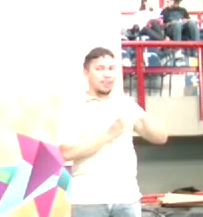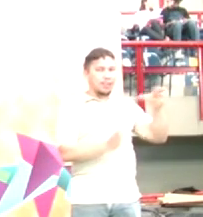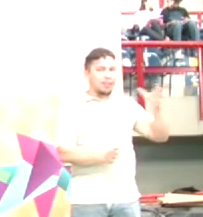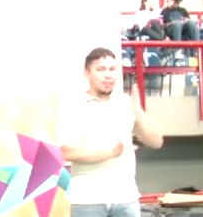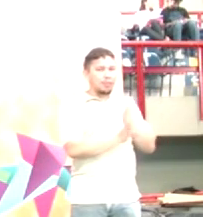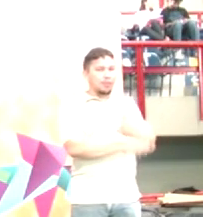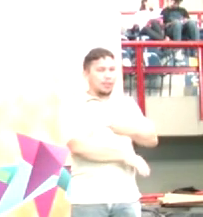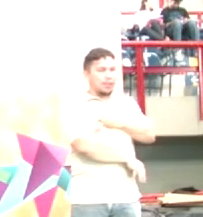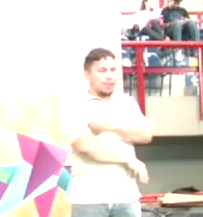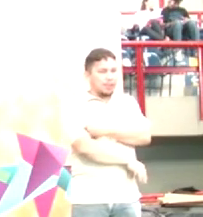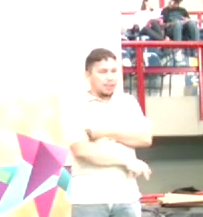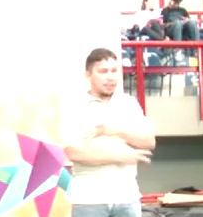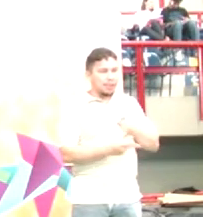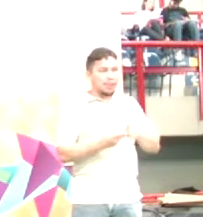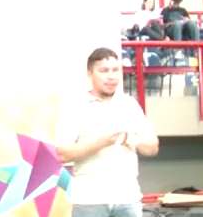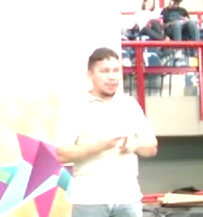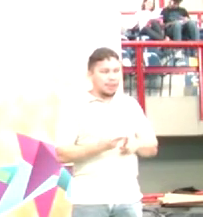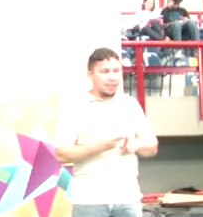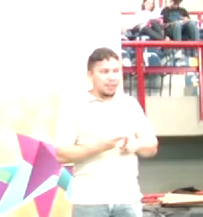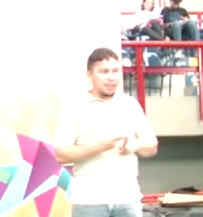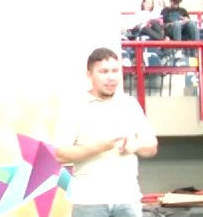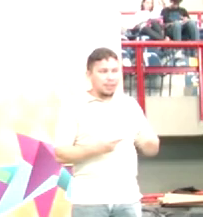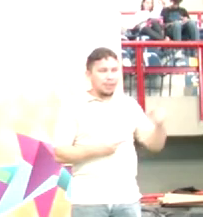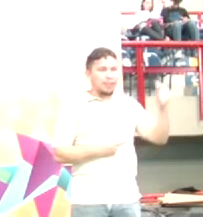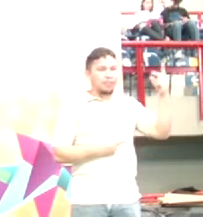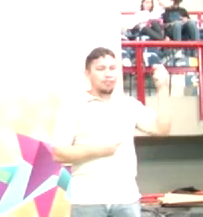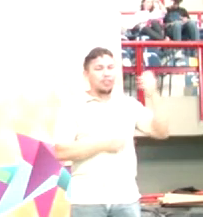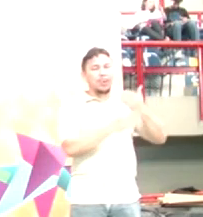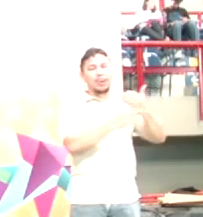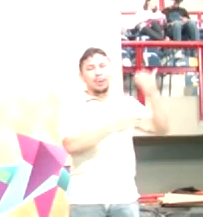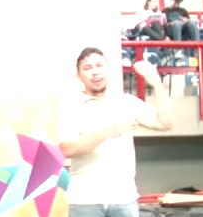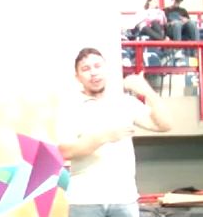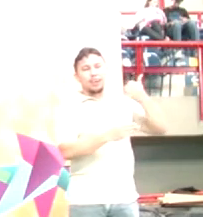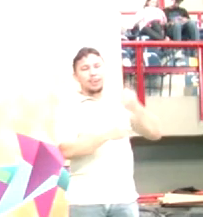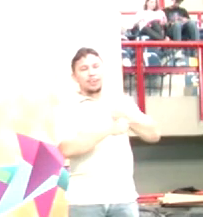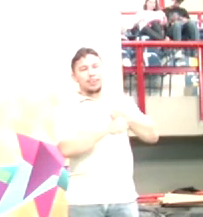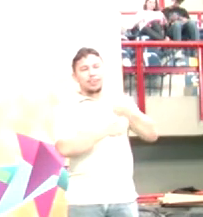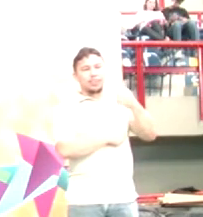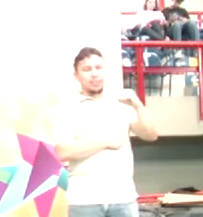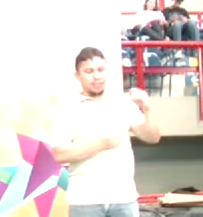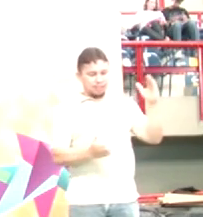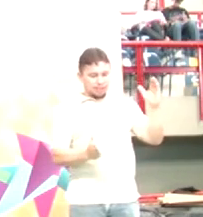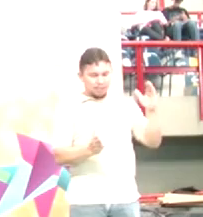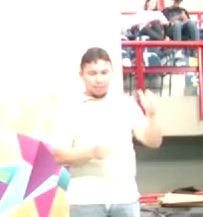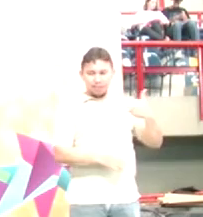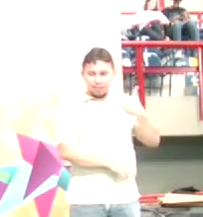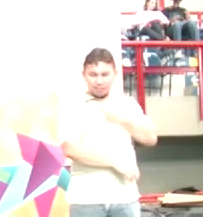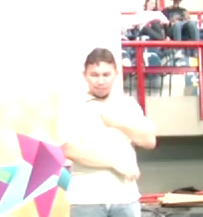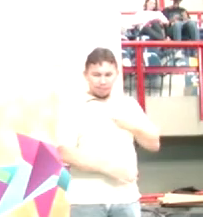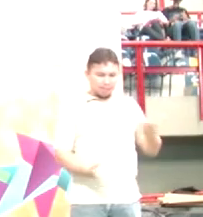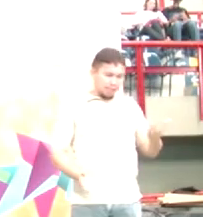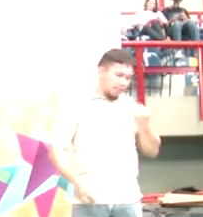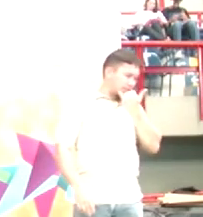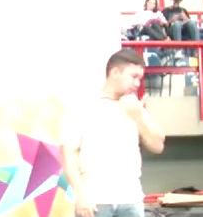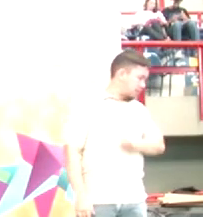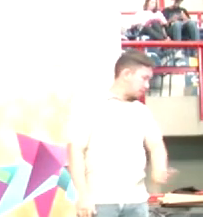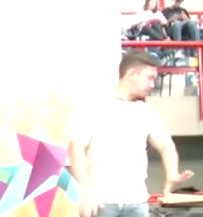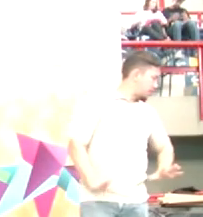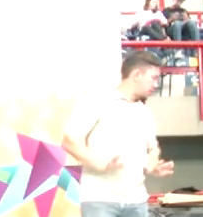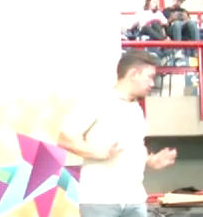vacina. Avalie há mais de 100 anos uma vacina desse tamanho em você? Não, não